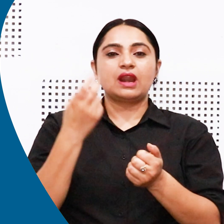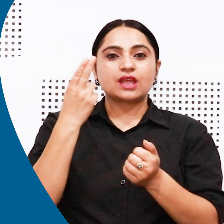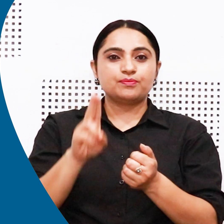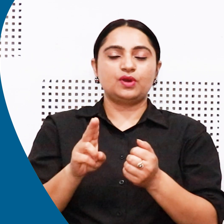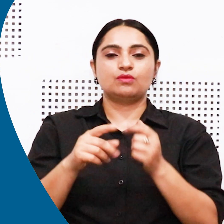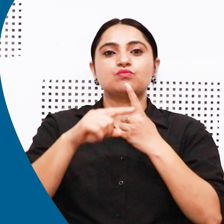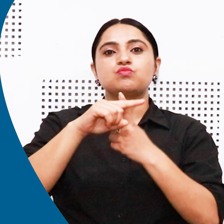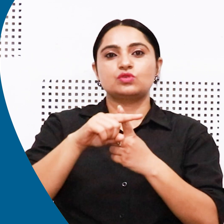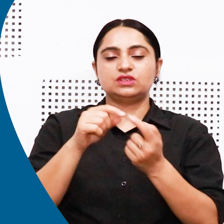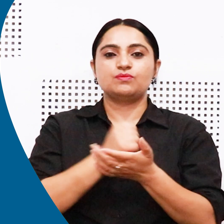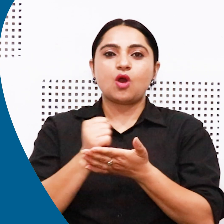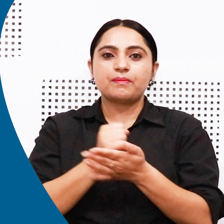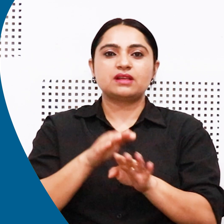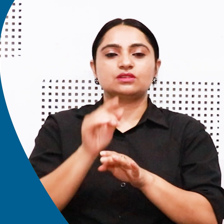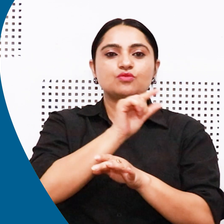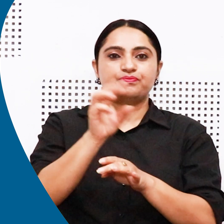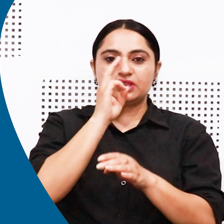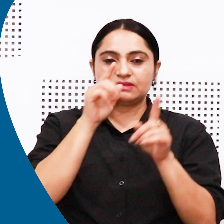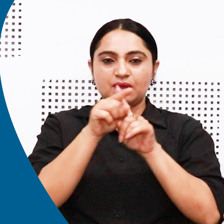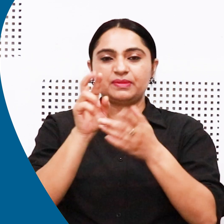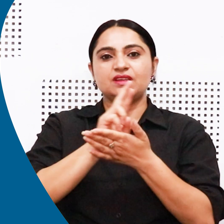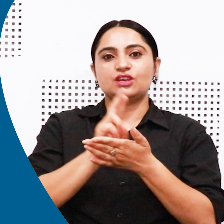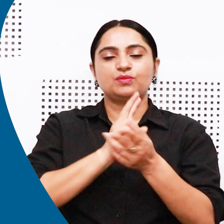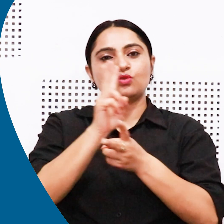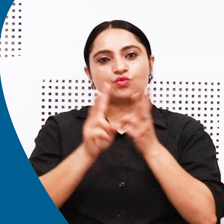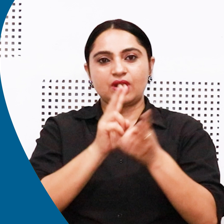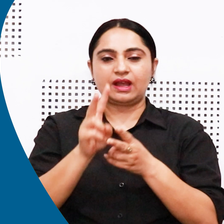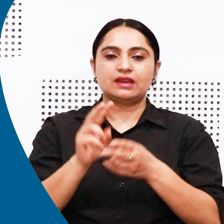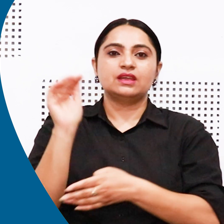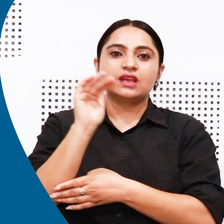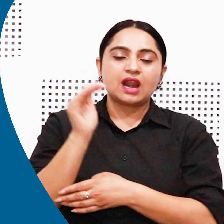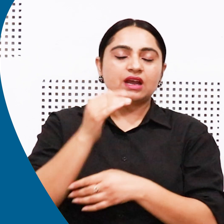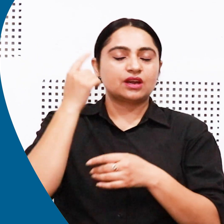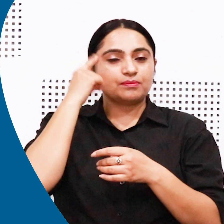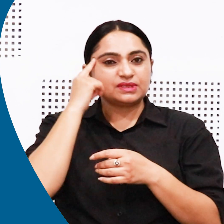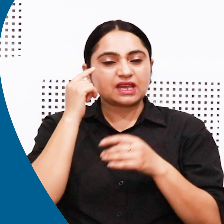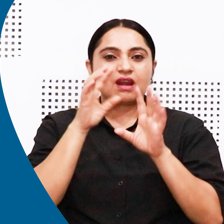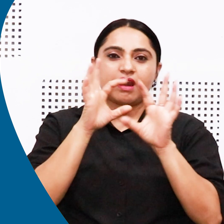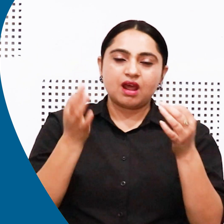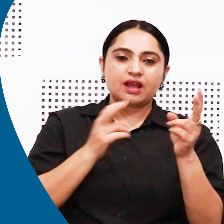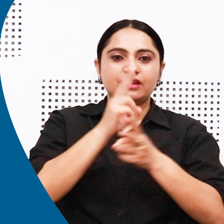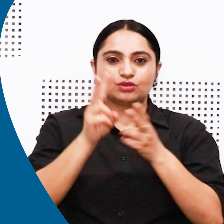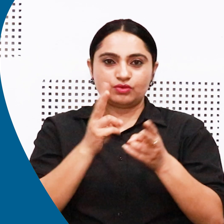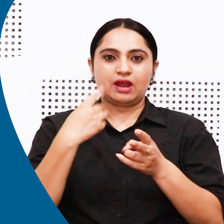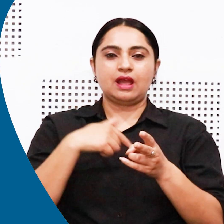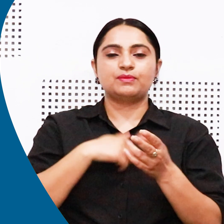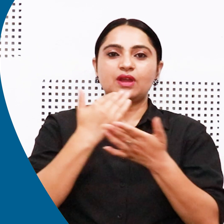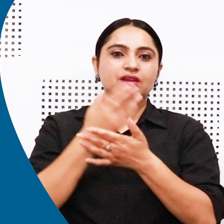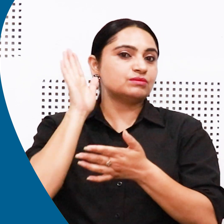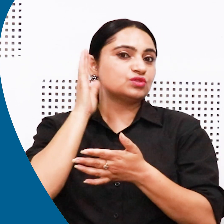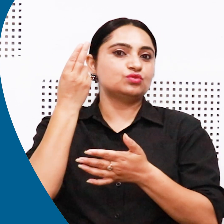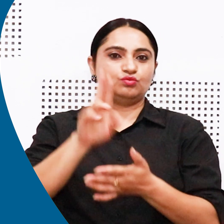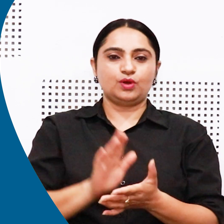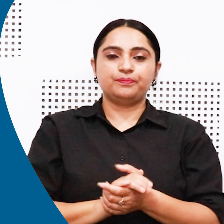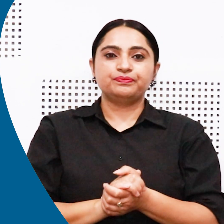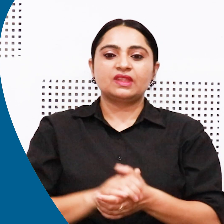भएका सकारात्मक अभ्यासका बारेमा पनि रिपोर्ट, कुराकानी, नागरिकका विचार लगायतका सामग्री कार्यक्रममा सुन्नुभयो।